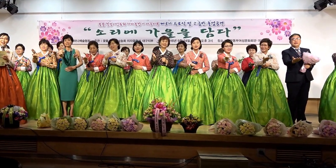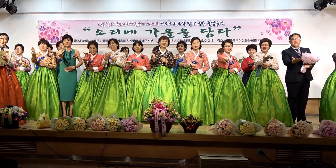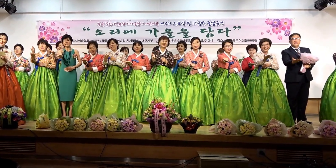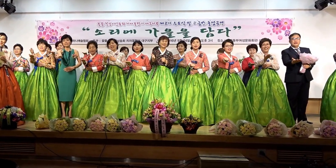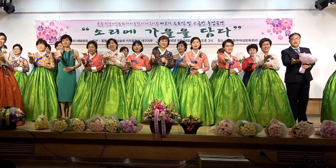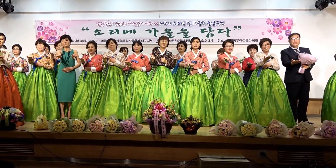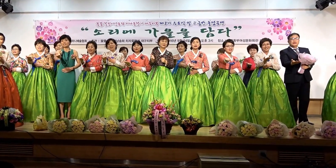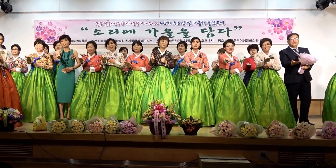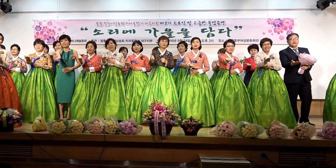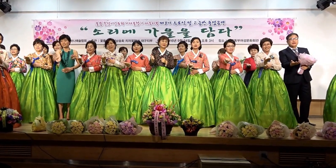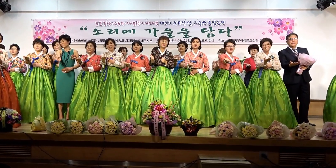당신을